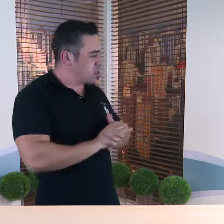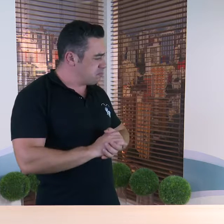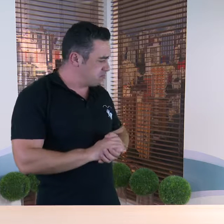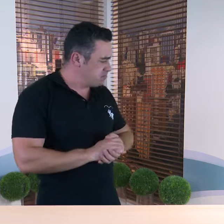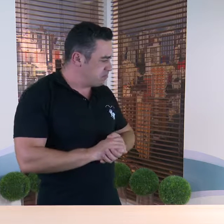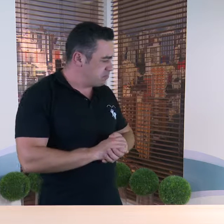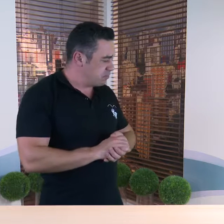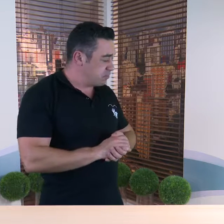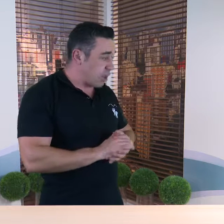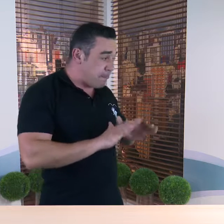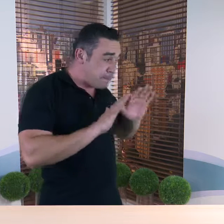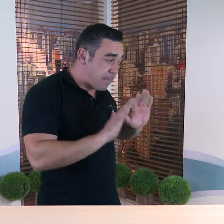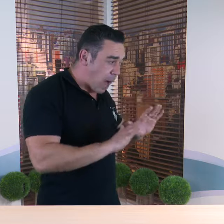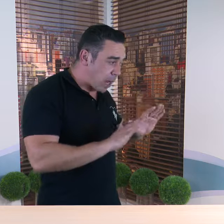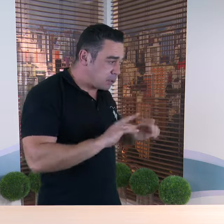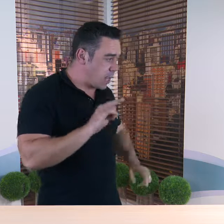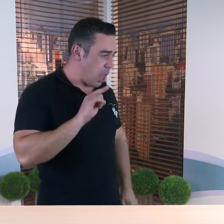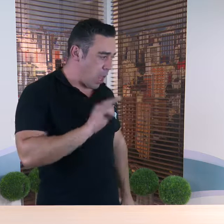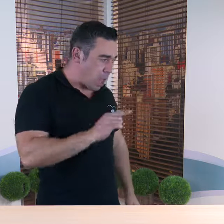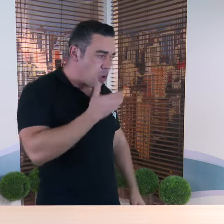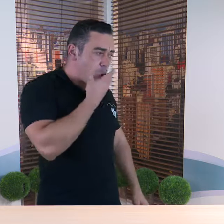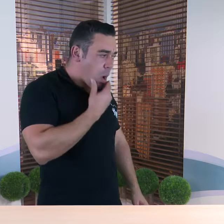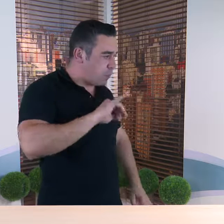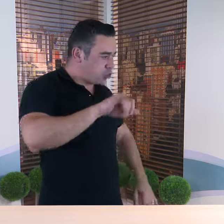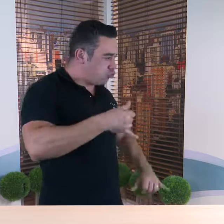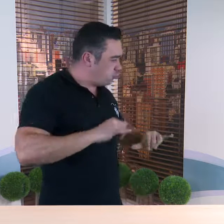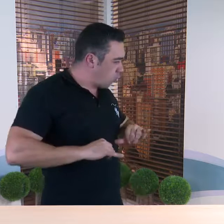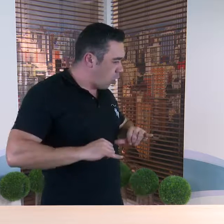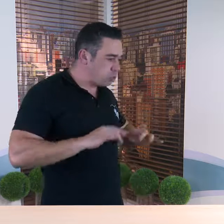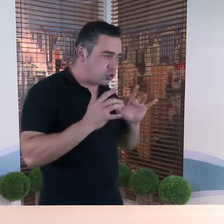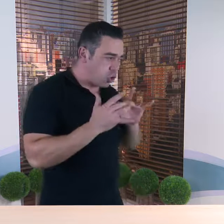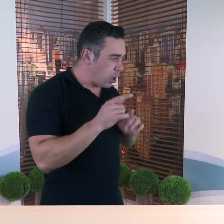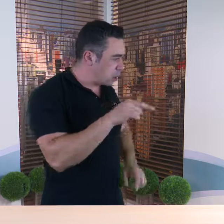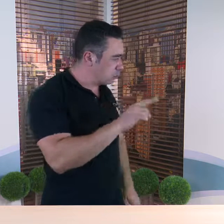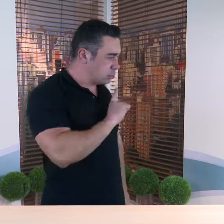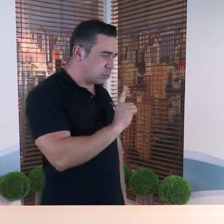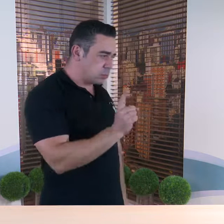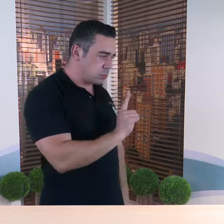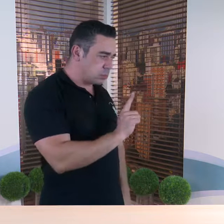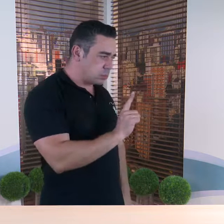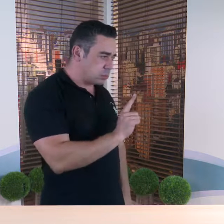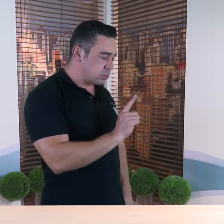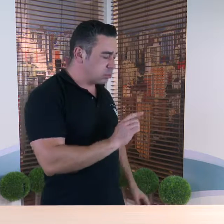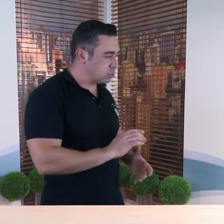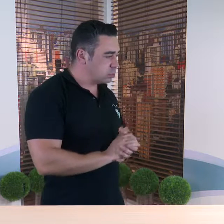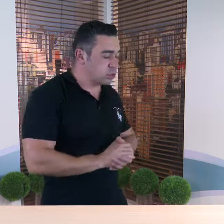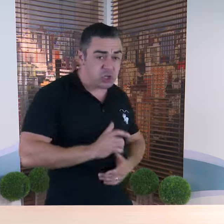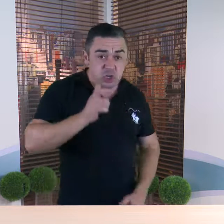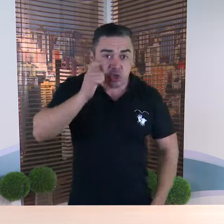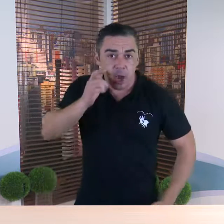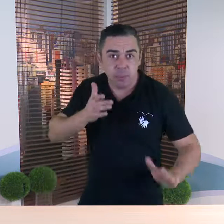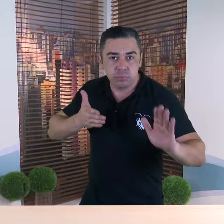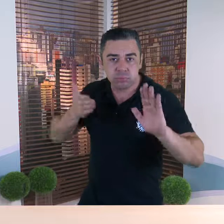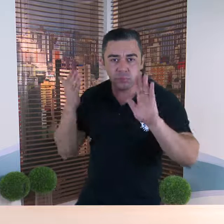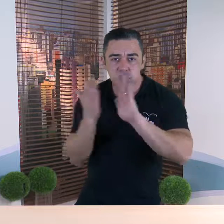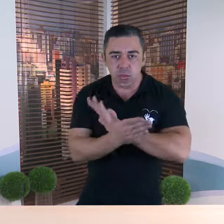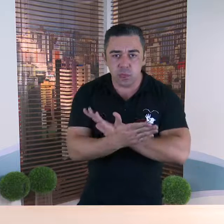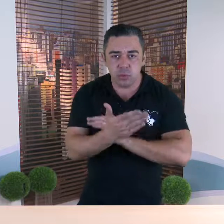na tua mão. Somente contra ele não estendas a tua mão. E Satanás saiu